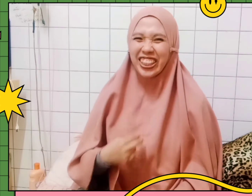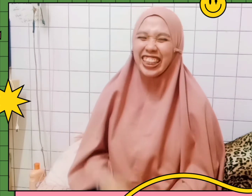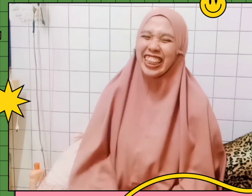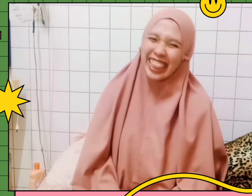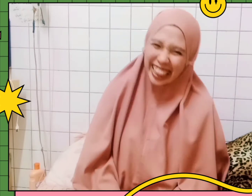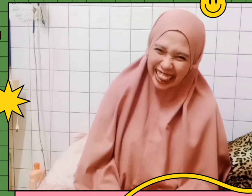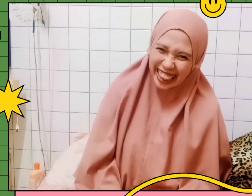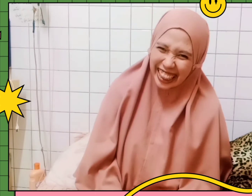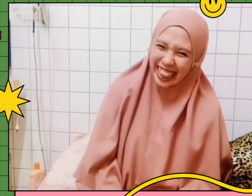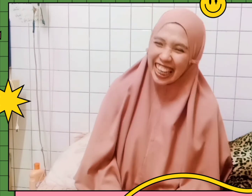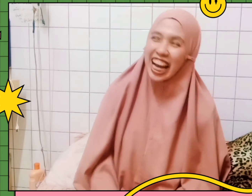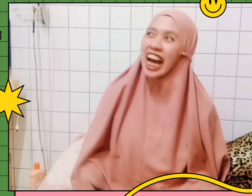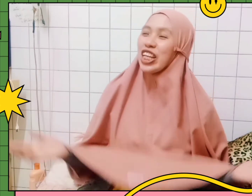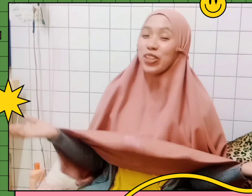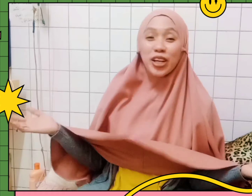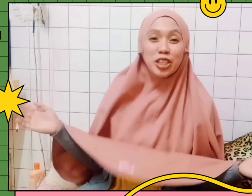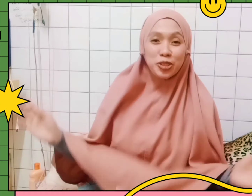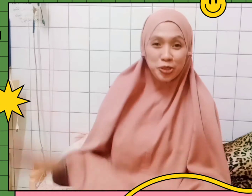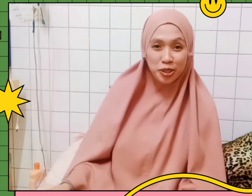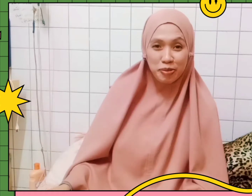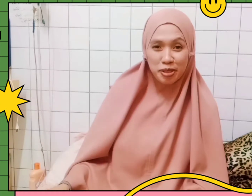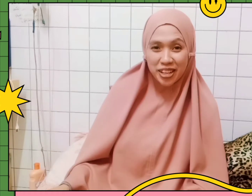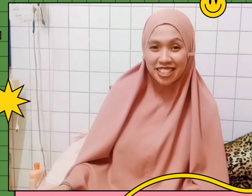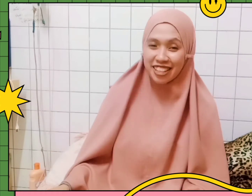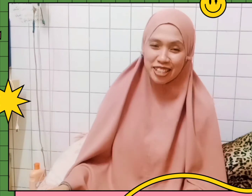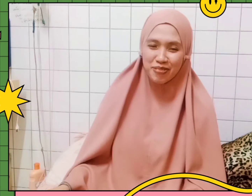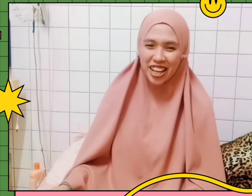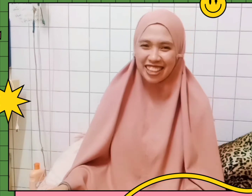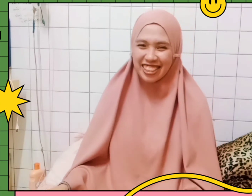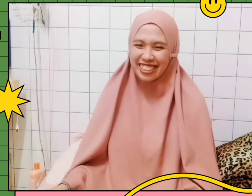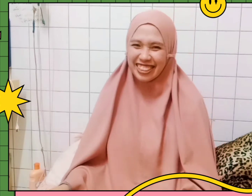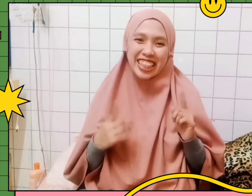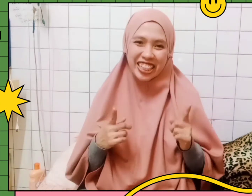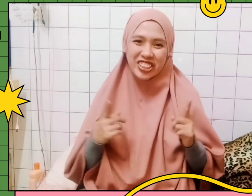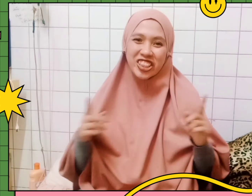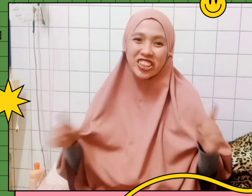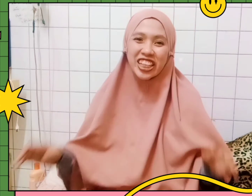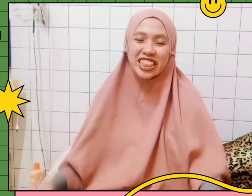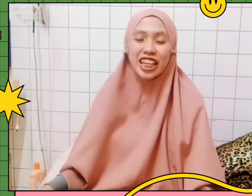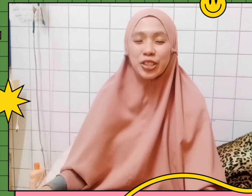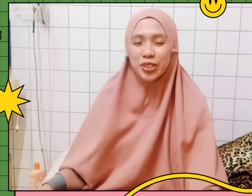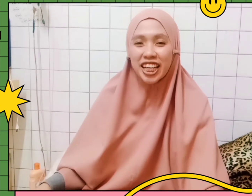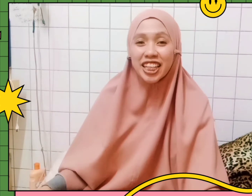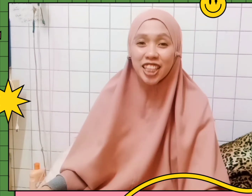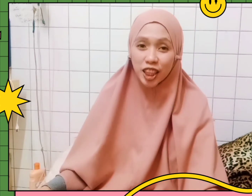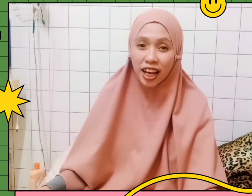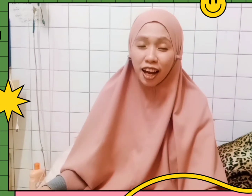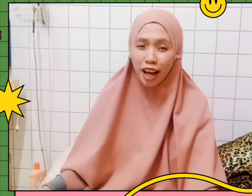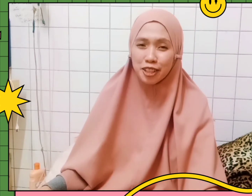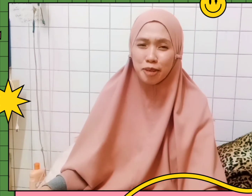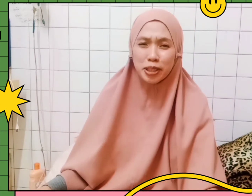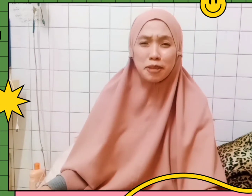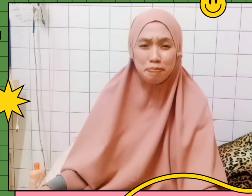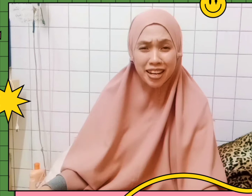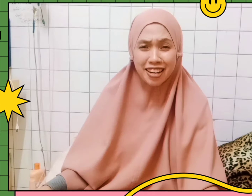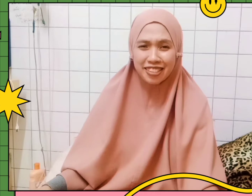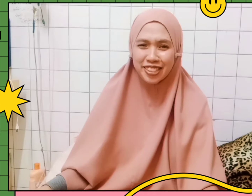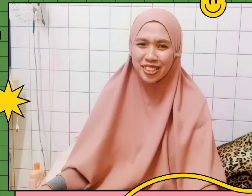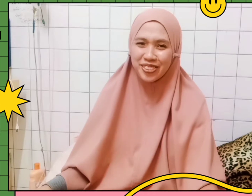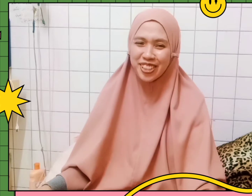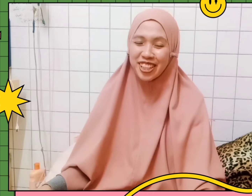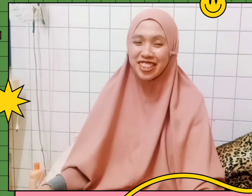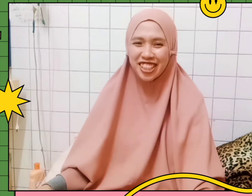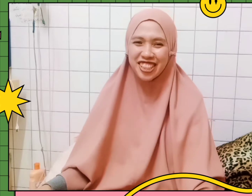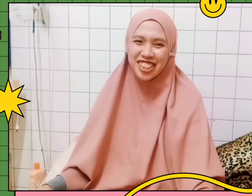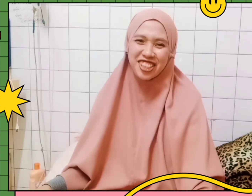hatiku. Itu hanya contoh teman-teman, jangan diambil hati. Terus contoh yang selanjutnya, kita hanya berteman